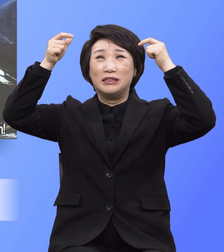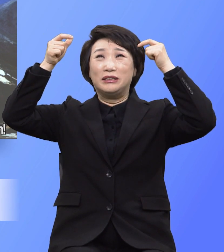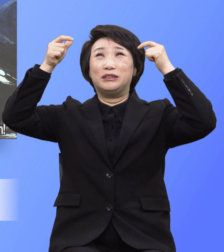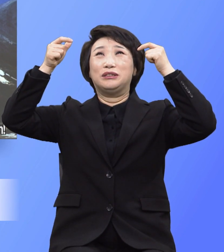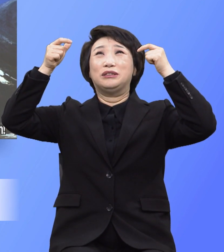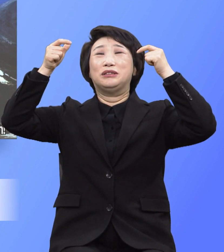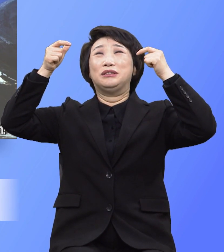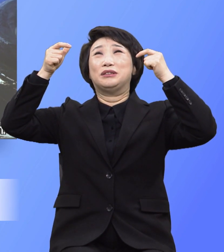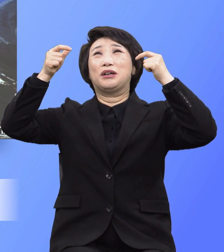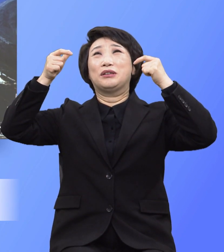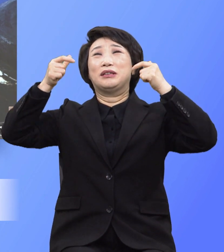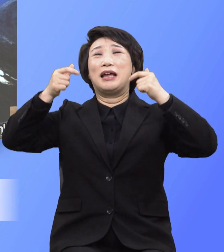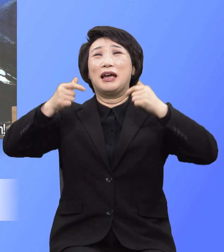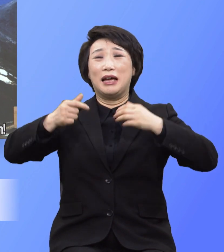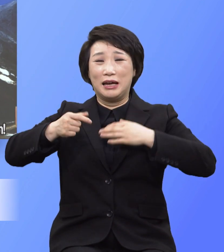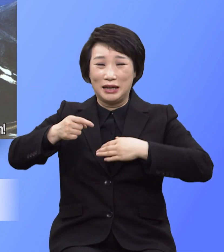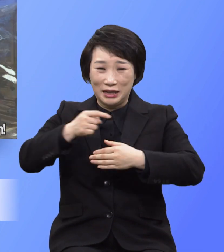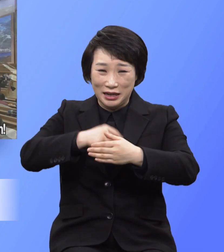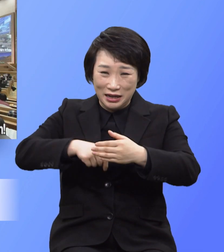가시관을